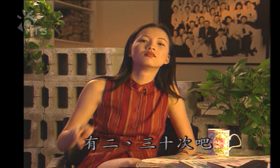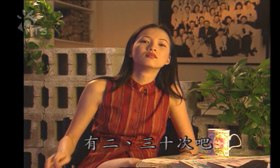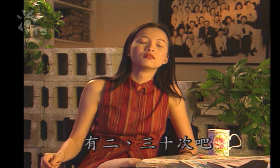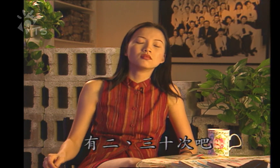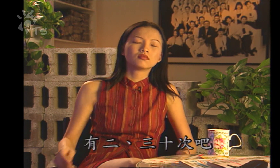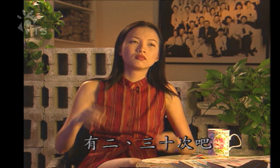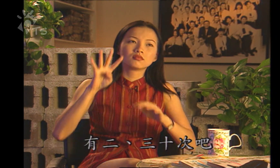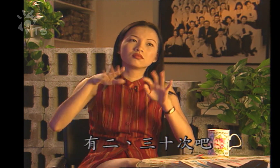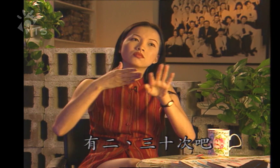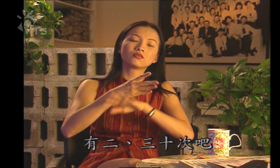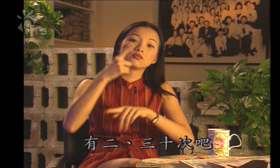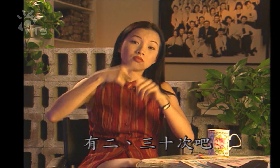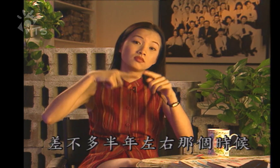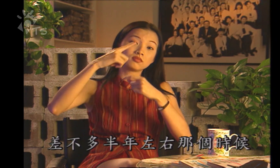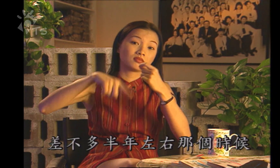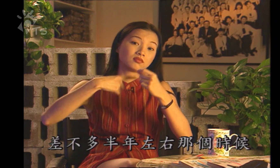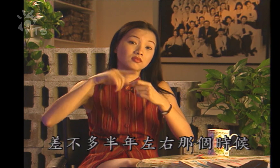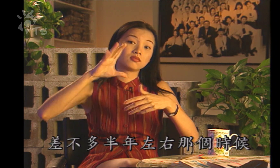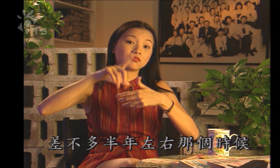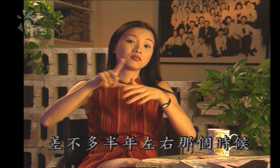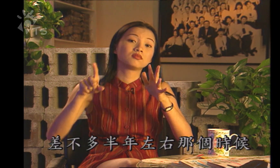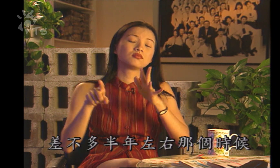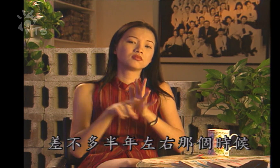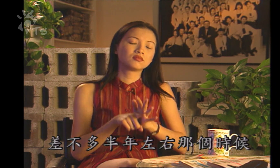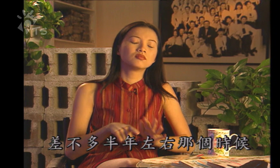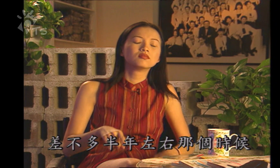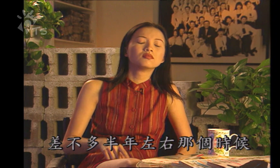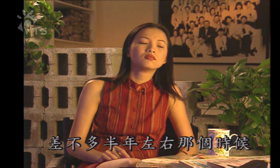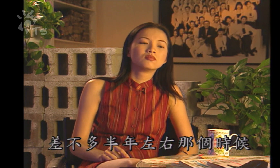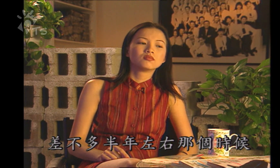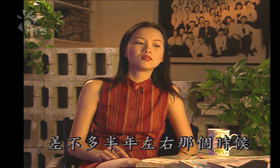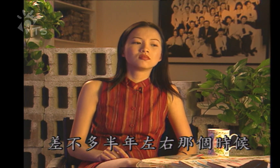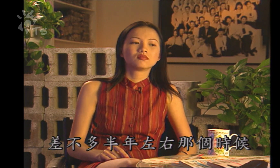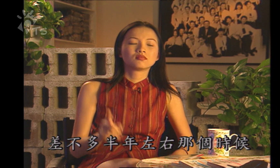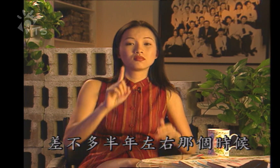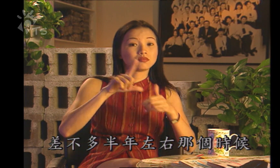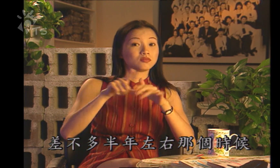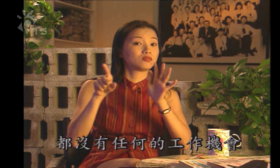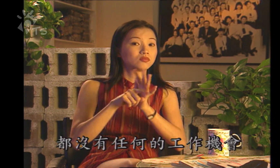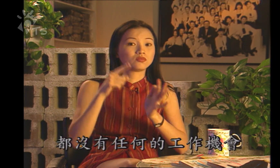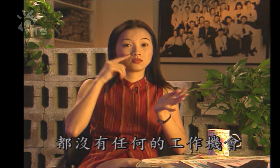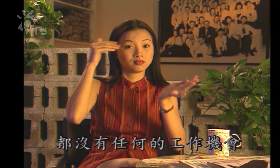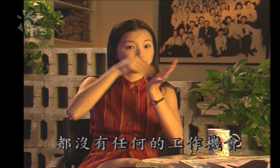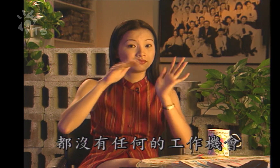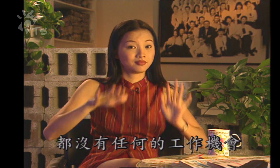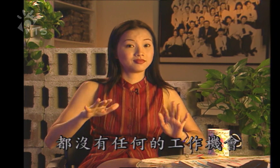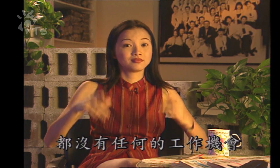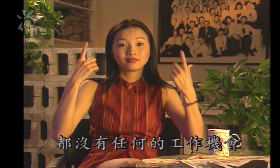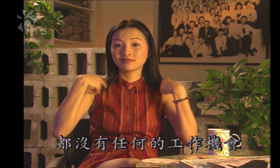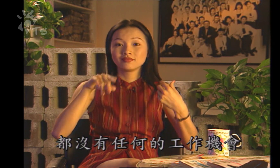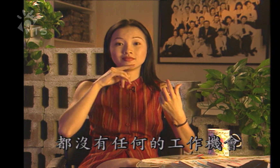十次吧，差不多半年左右，那个时候都没有任何的工作机